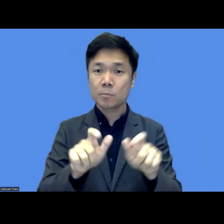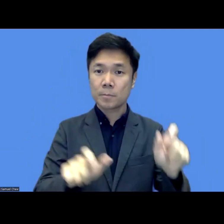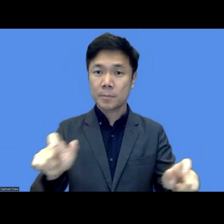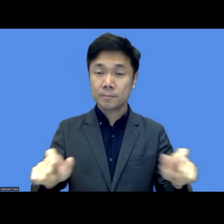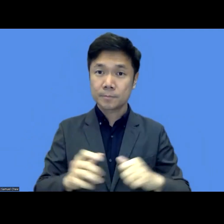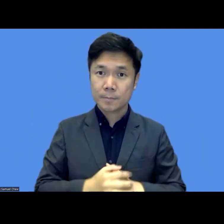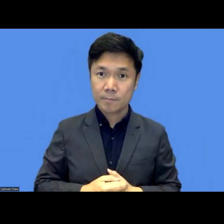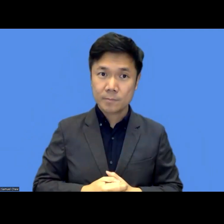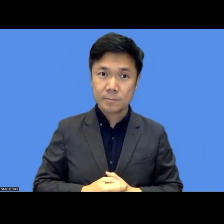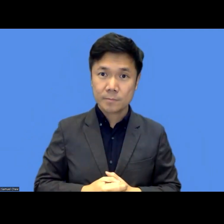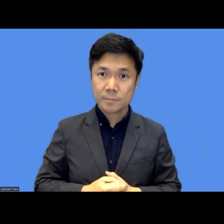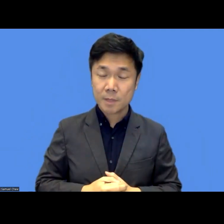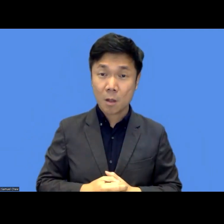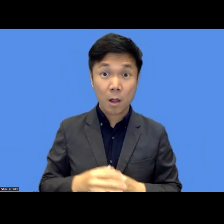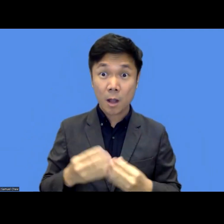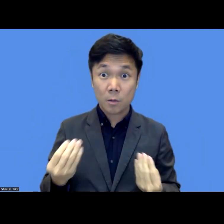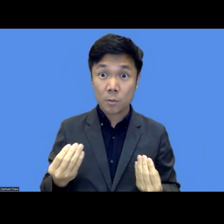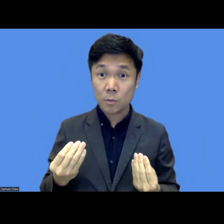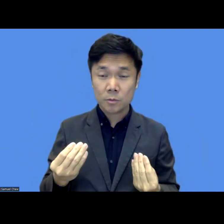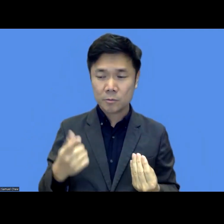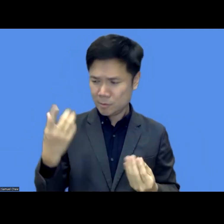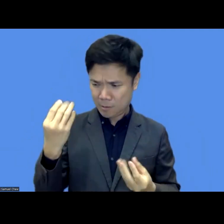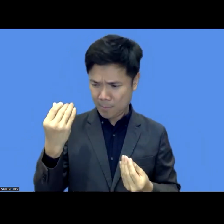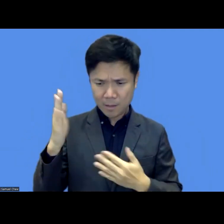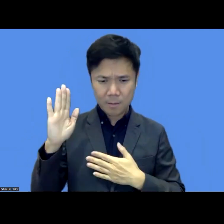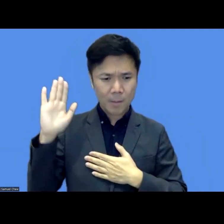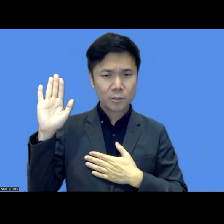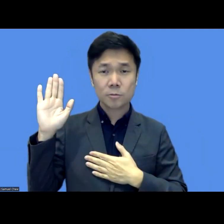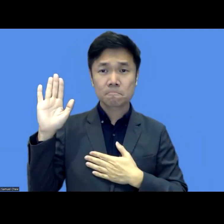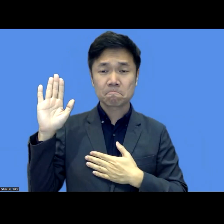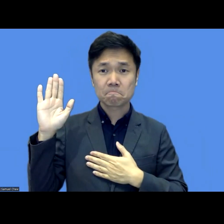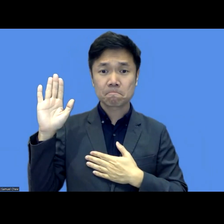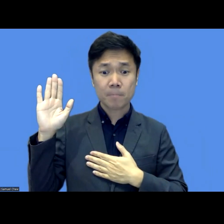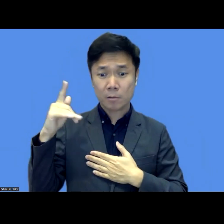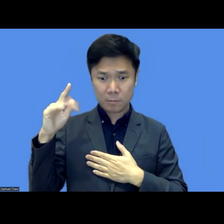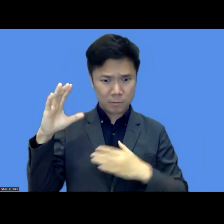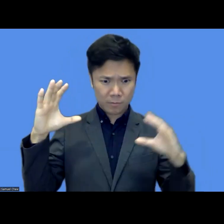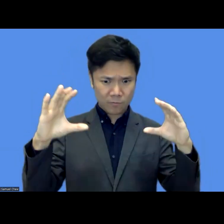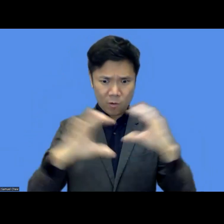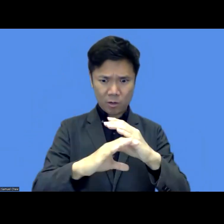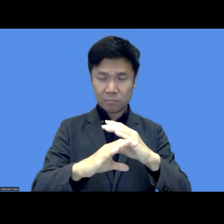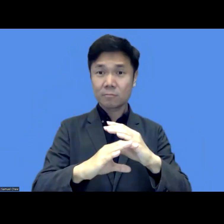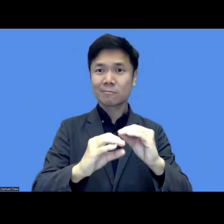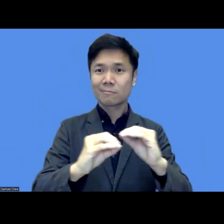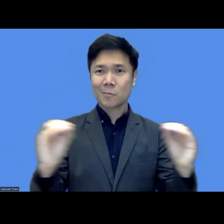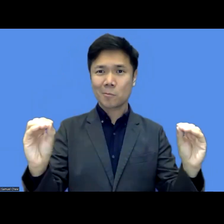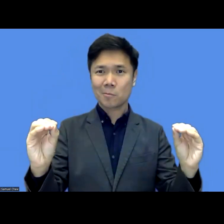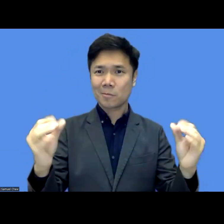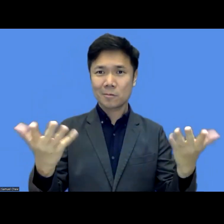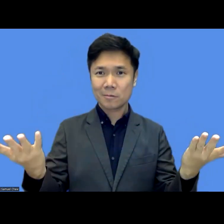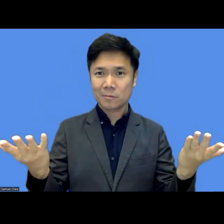no se mencionan muchos grupos, pero sin compromisos tangibles. Es algo que deberíamos hacer más